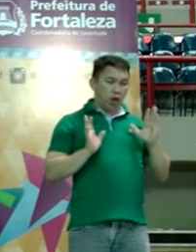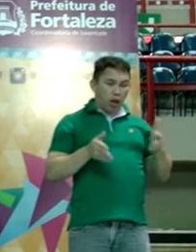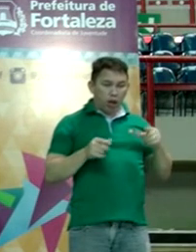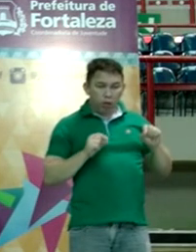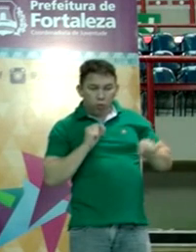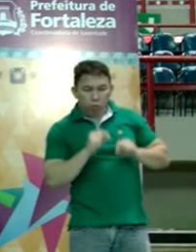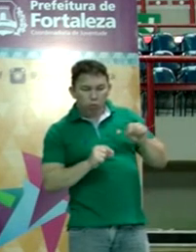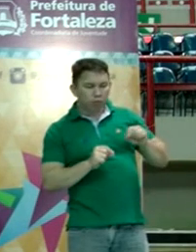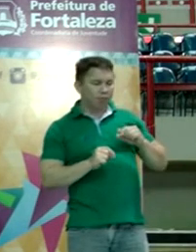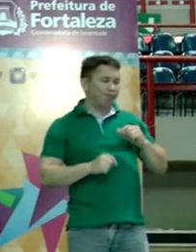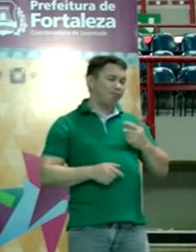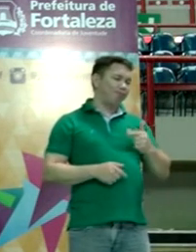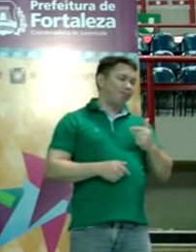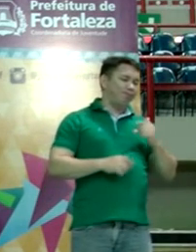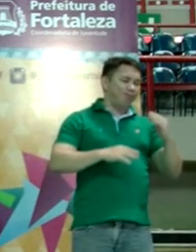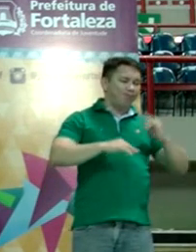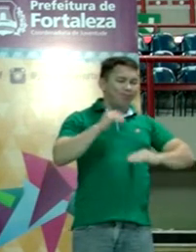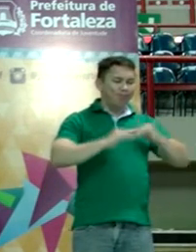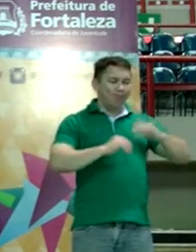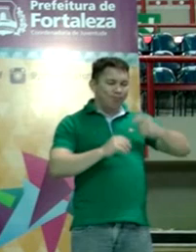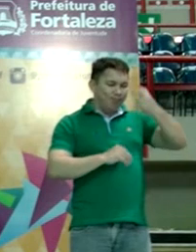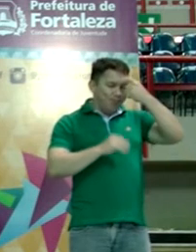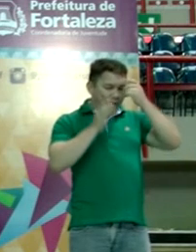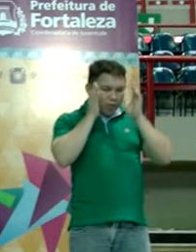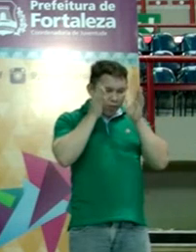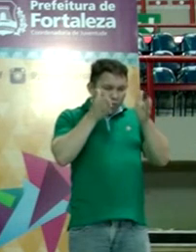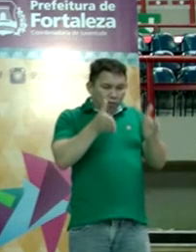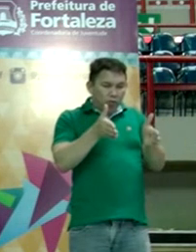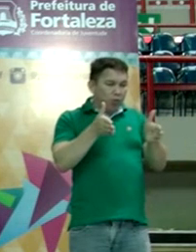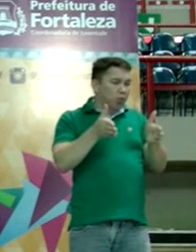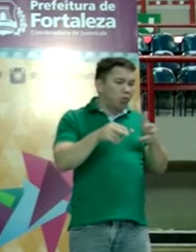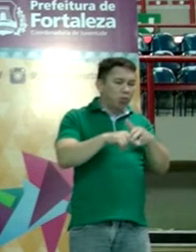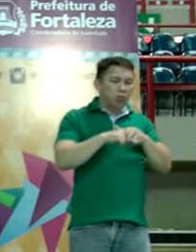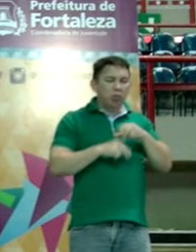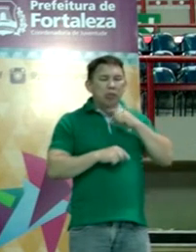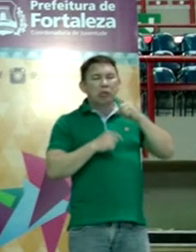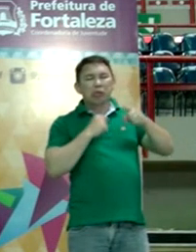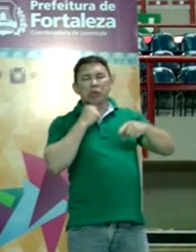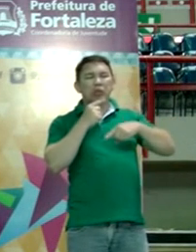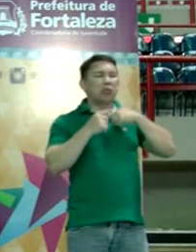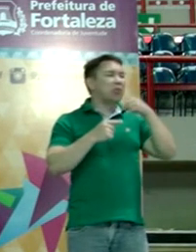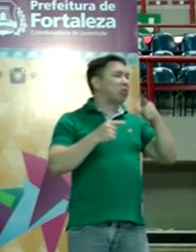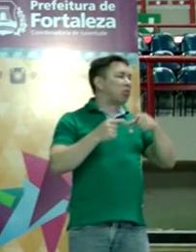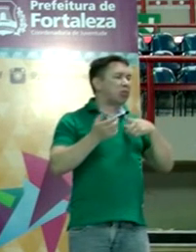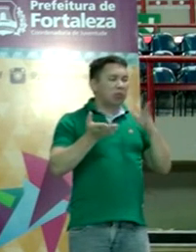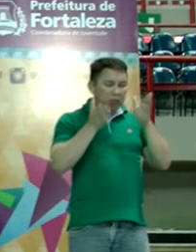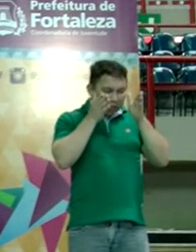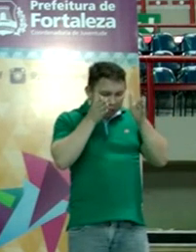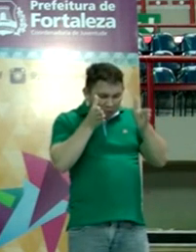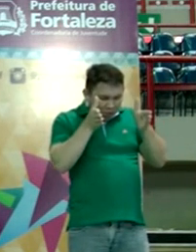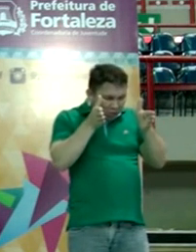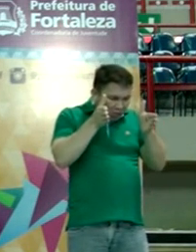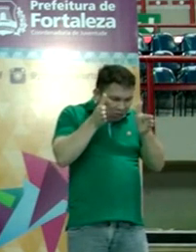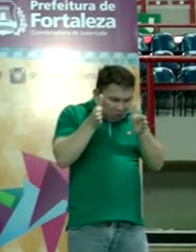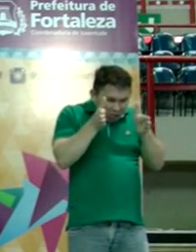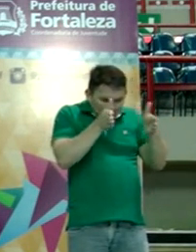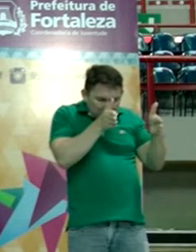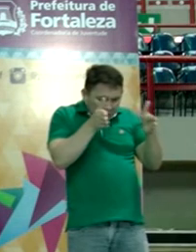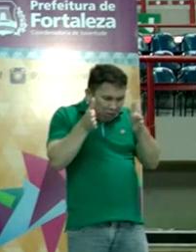são absolutamente capazes de uma audição concentrada. Não conseguem manter a atenção de uma